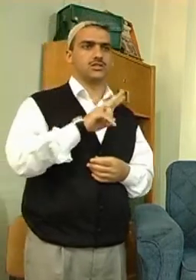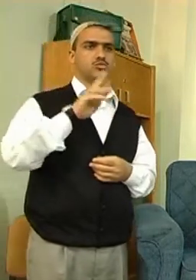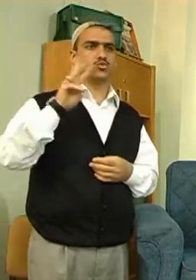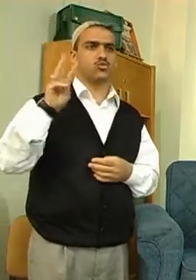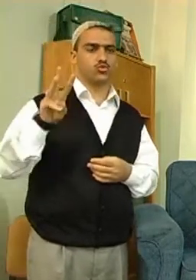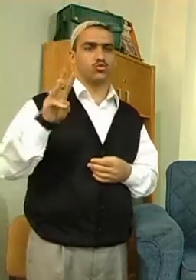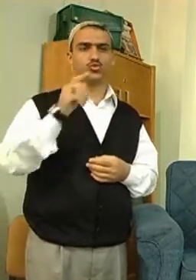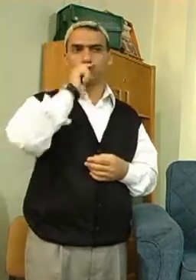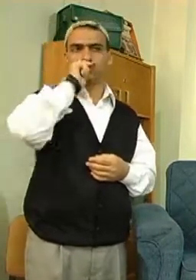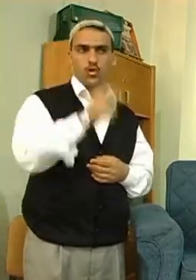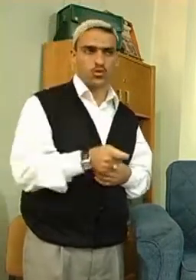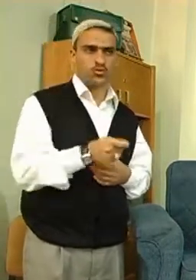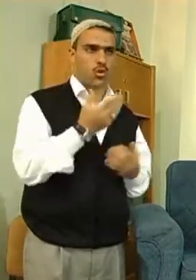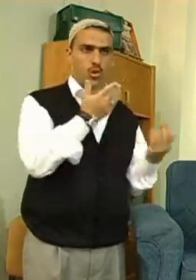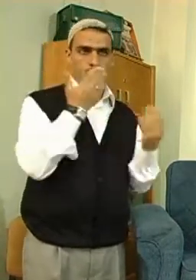Pekala.